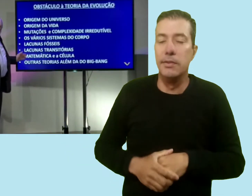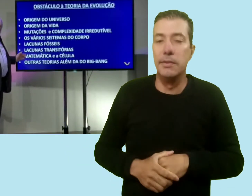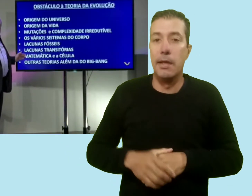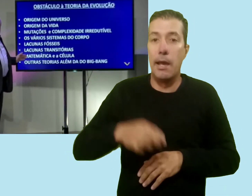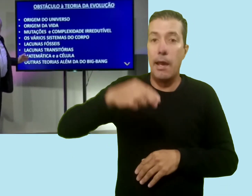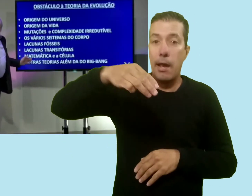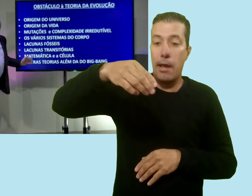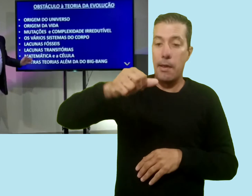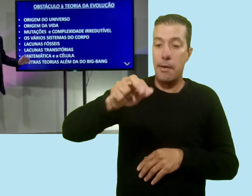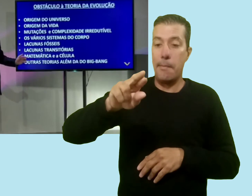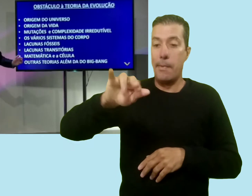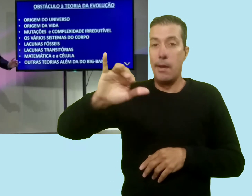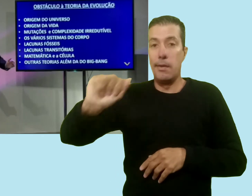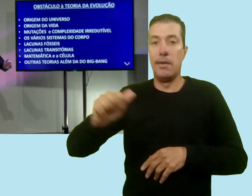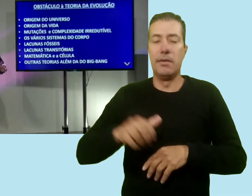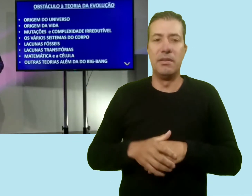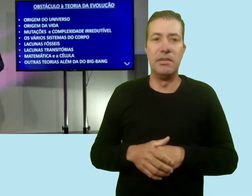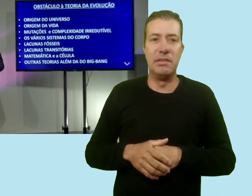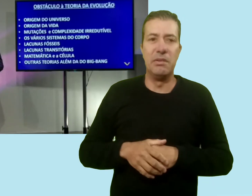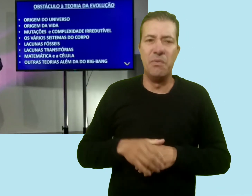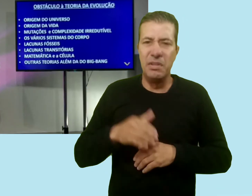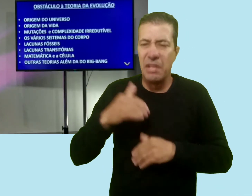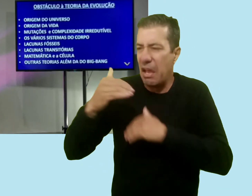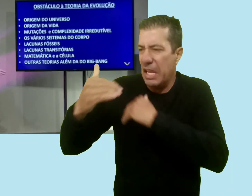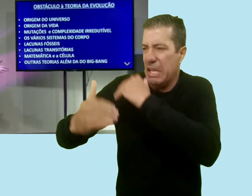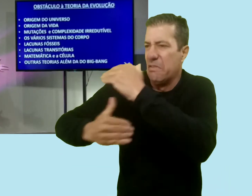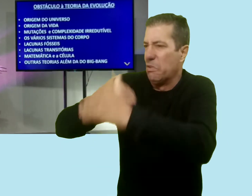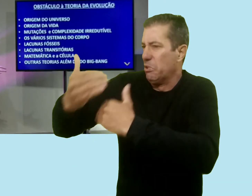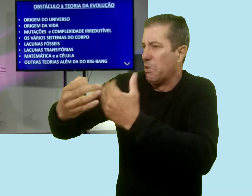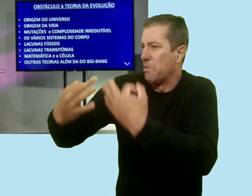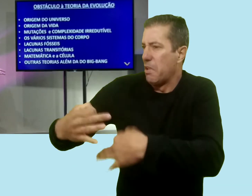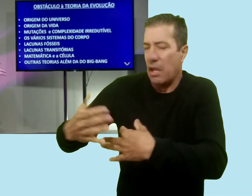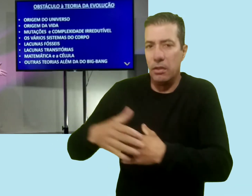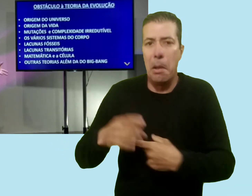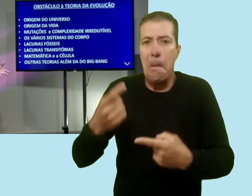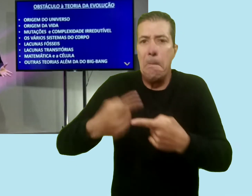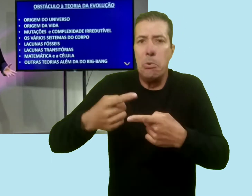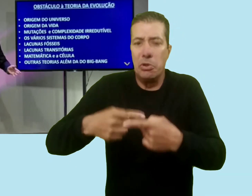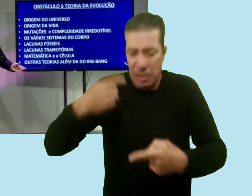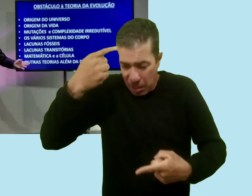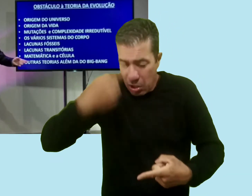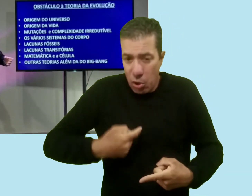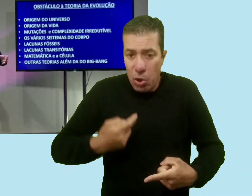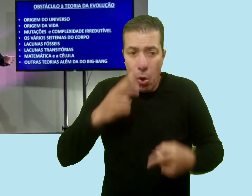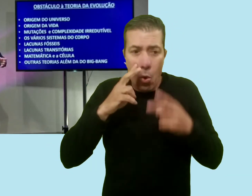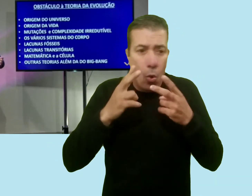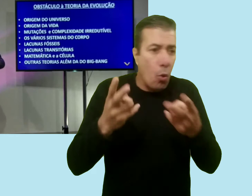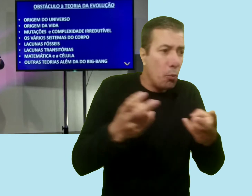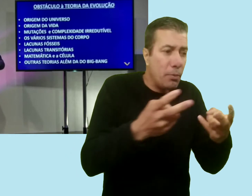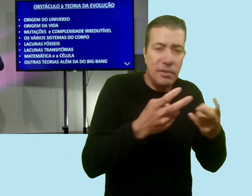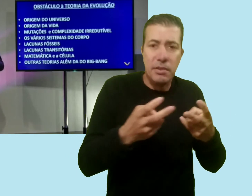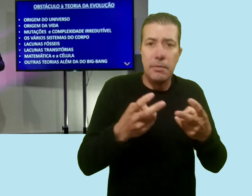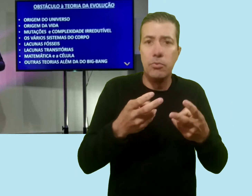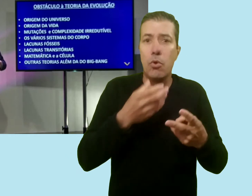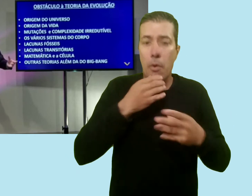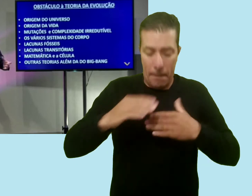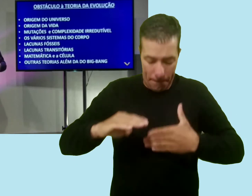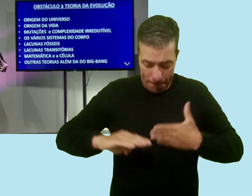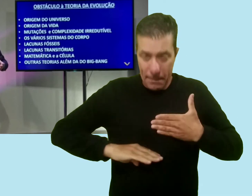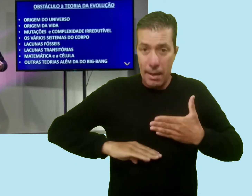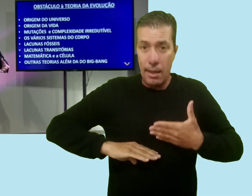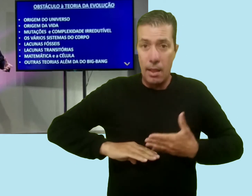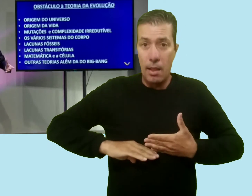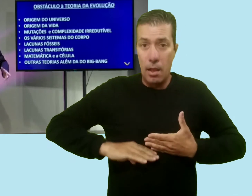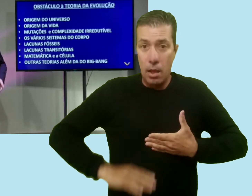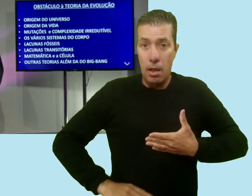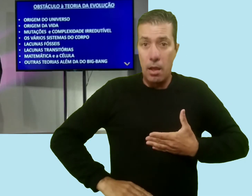viu? Dona Maria. Dona Maria falou assim, se esse negócio de evolução fosse certo, por que a gente não vê hoje metade